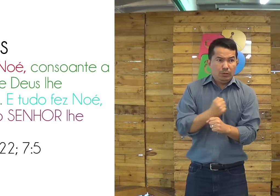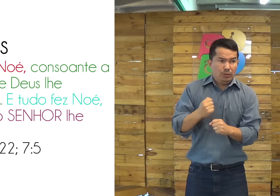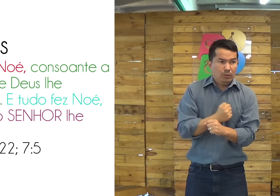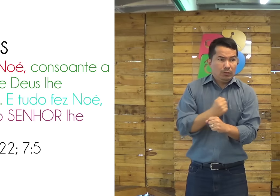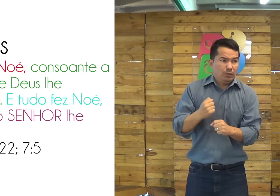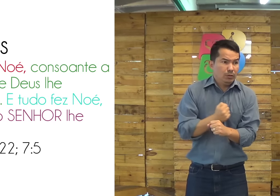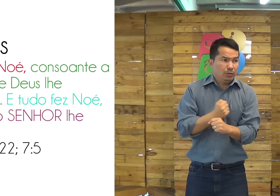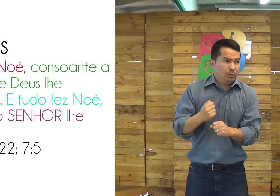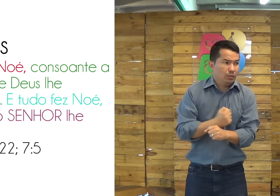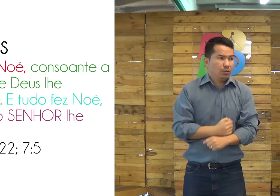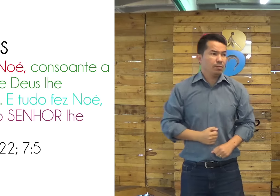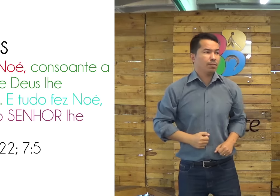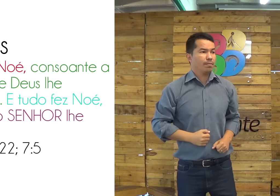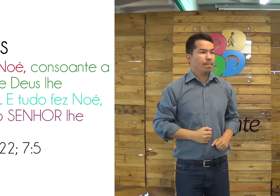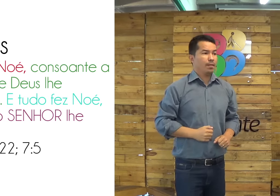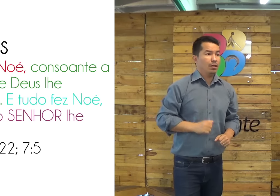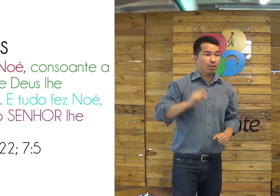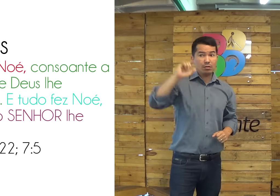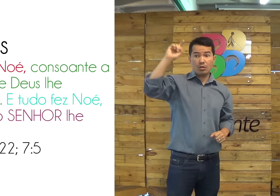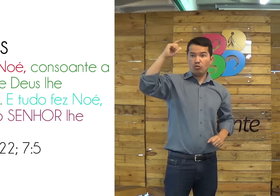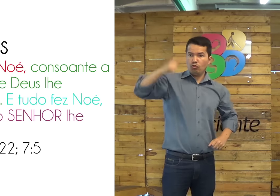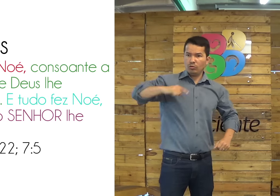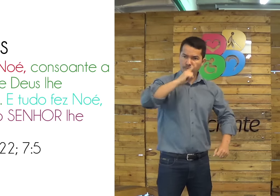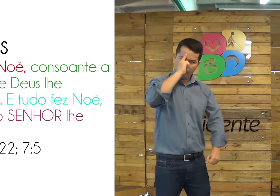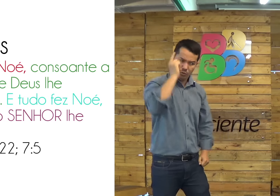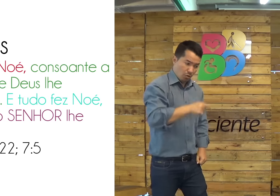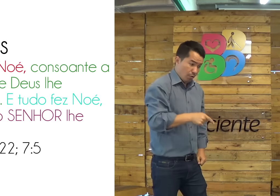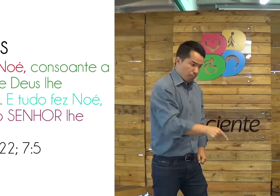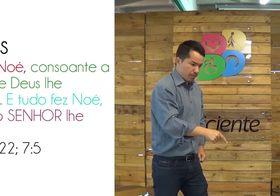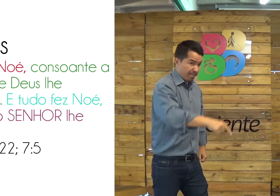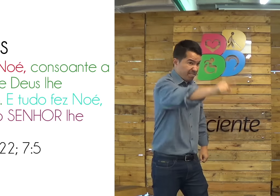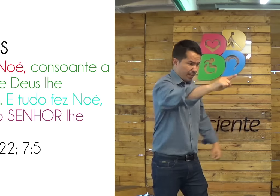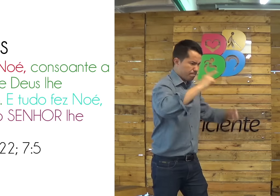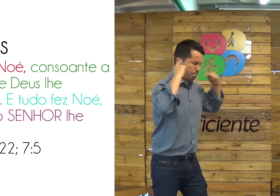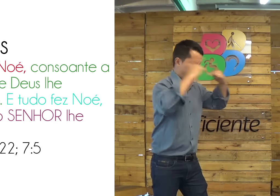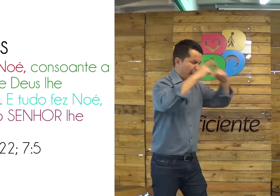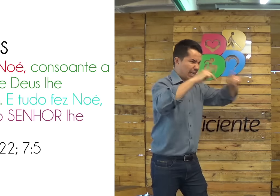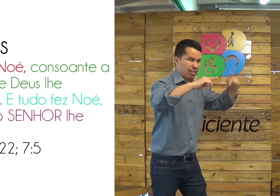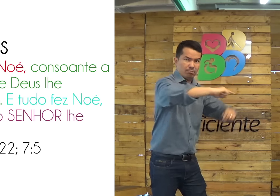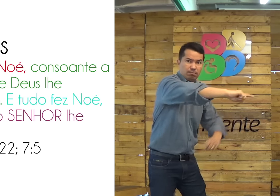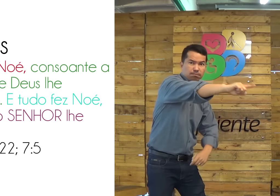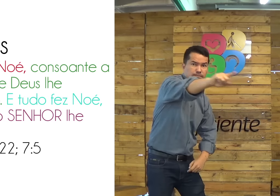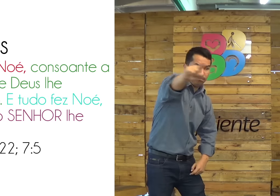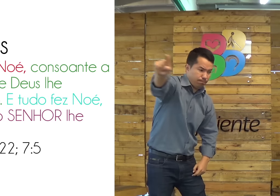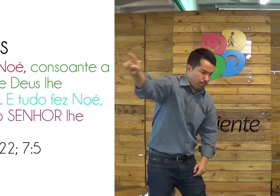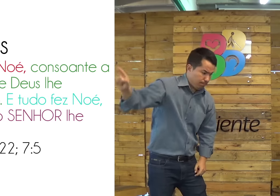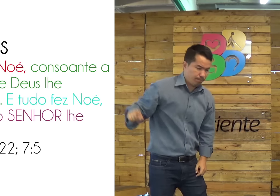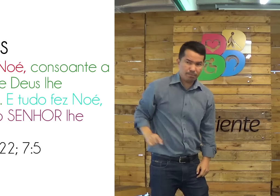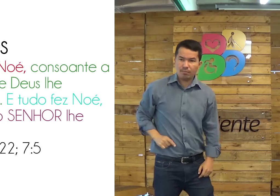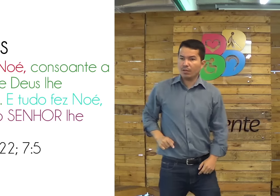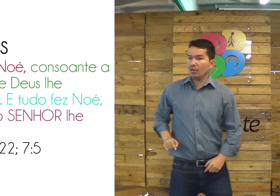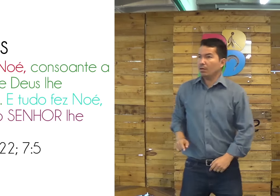construiu a arca e Deus de novo ó agora você vai e pregue para aquelas